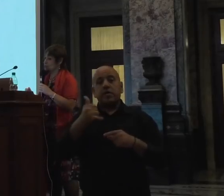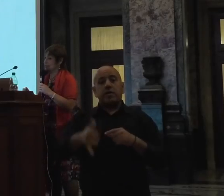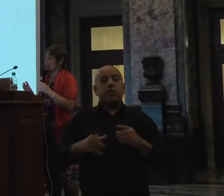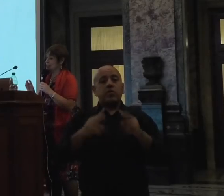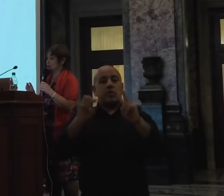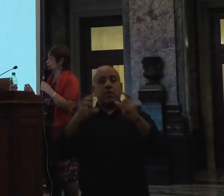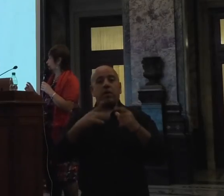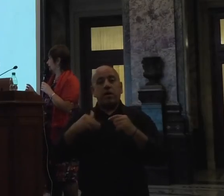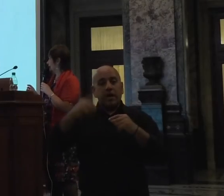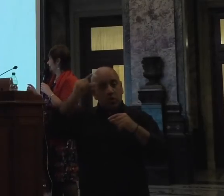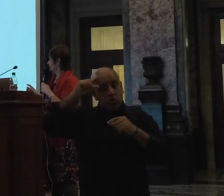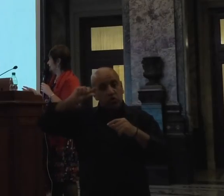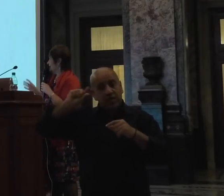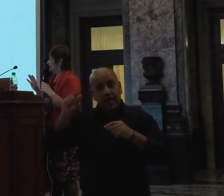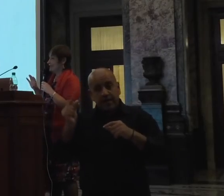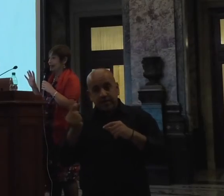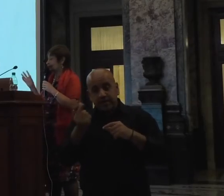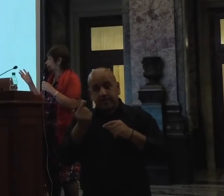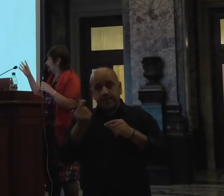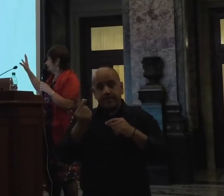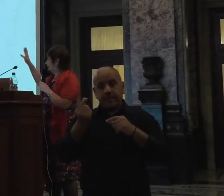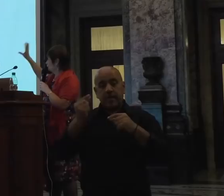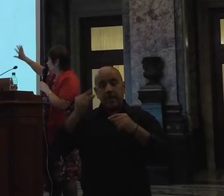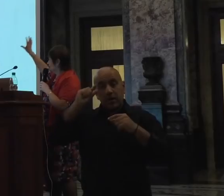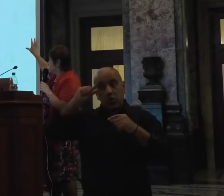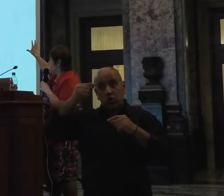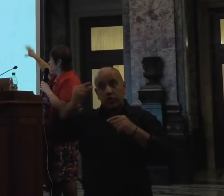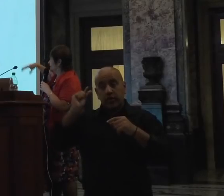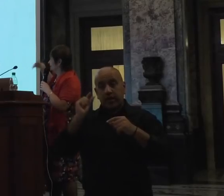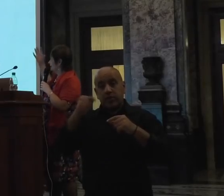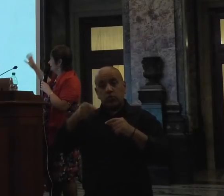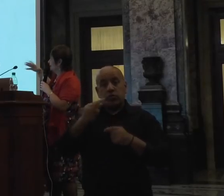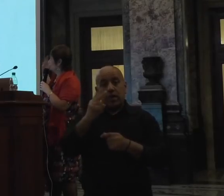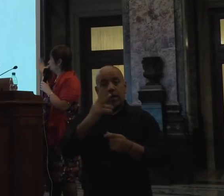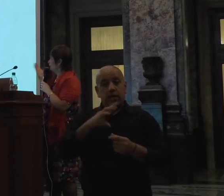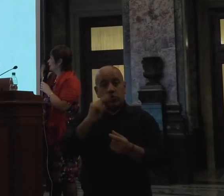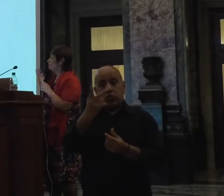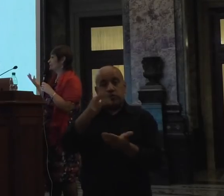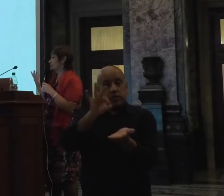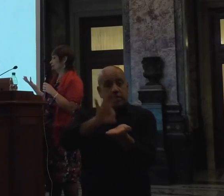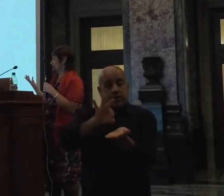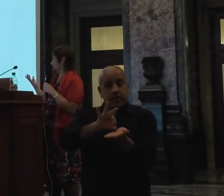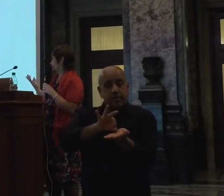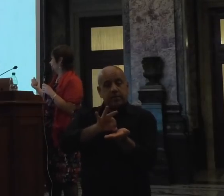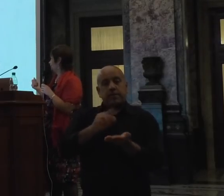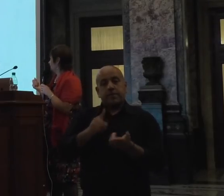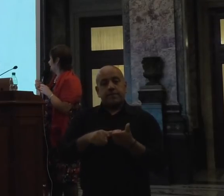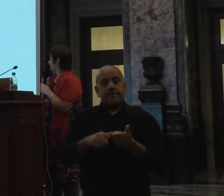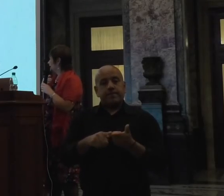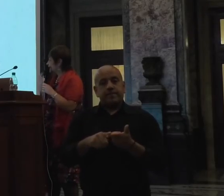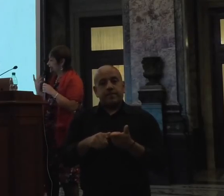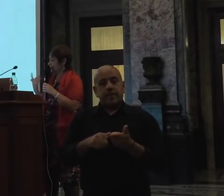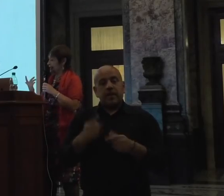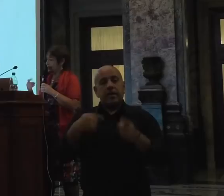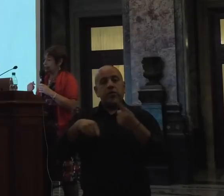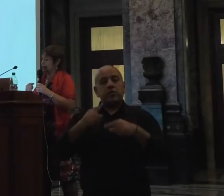áreas corticales y subcorticales donde estos dos sistemas se sobreponen parcialmente.